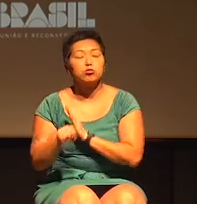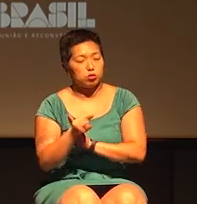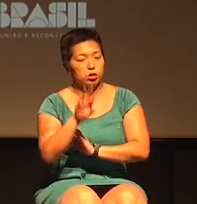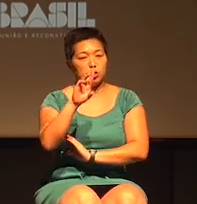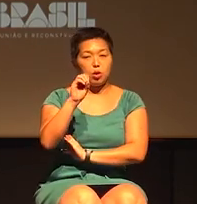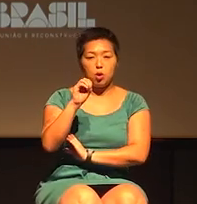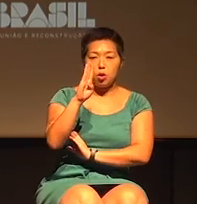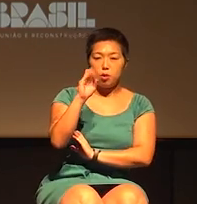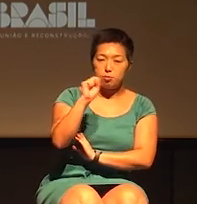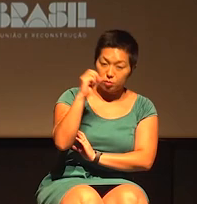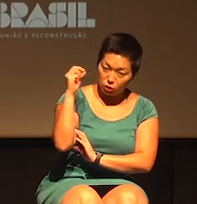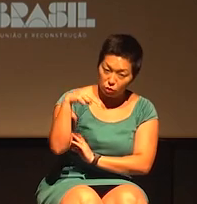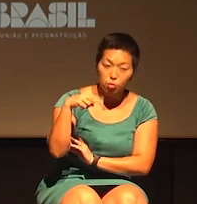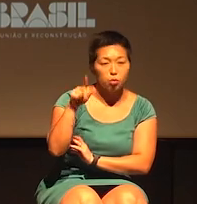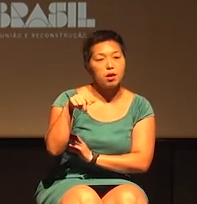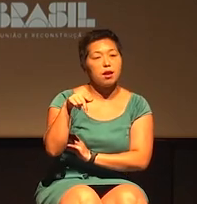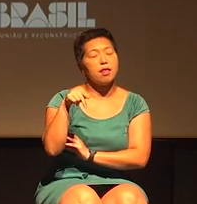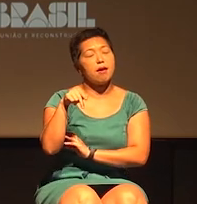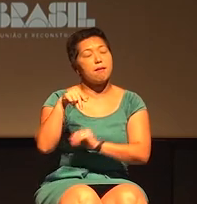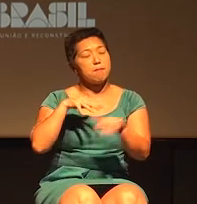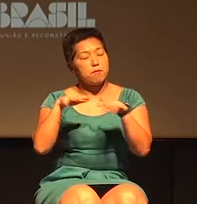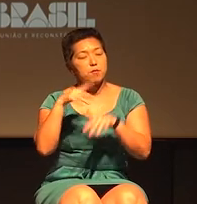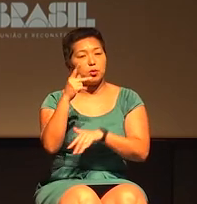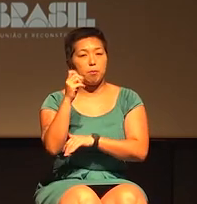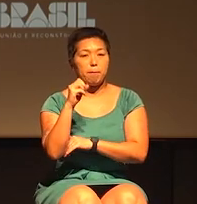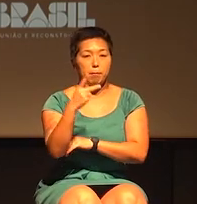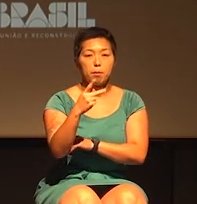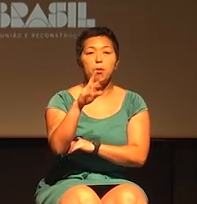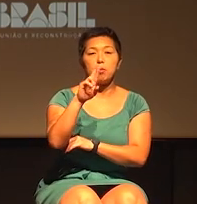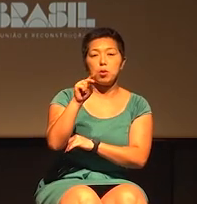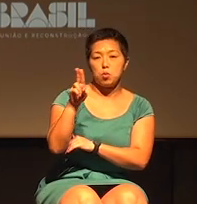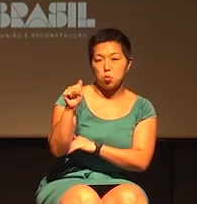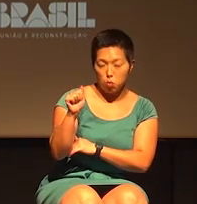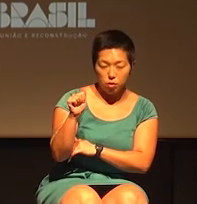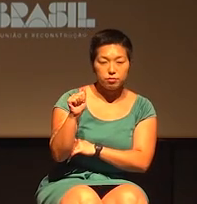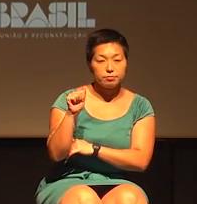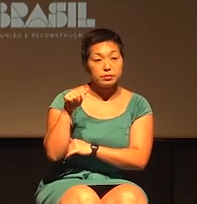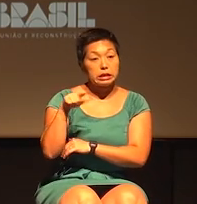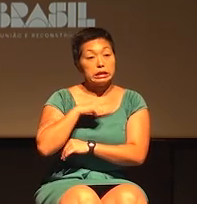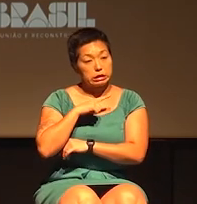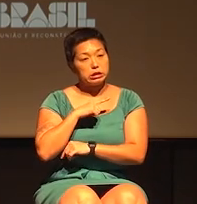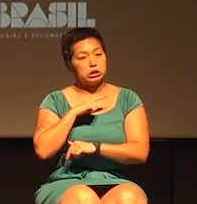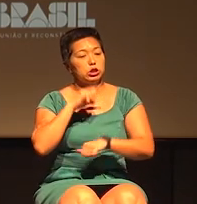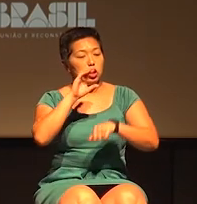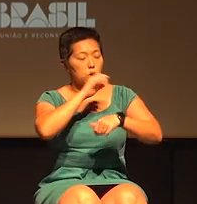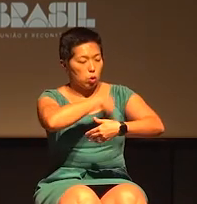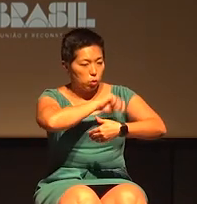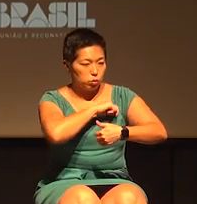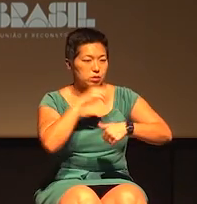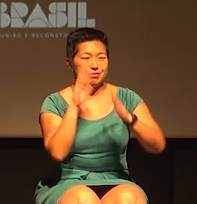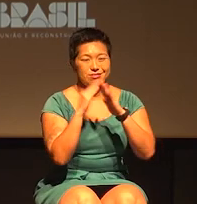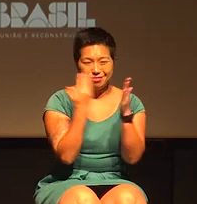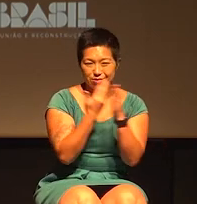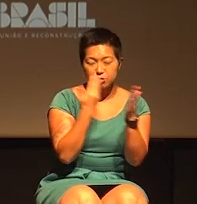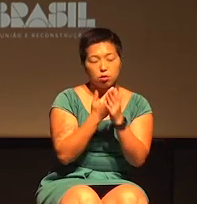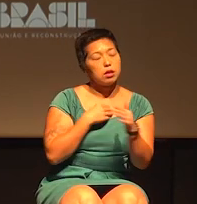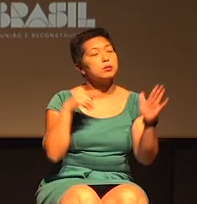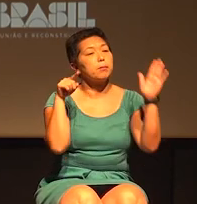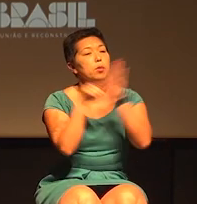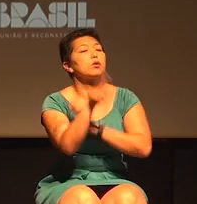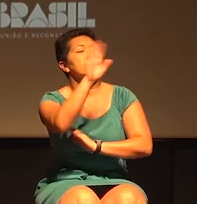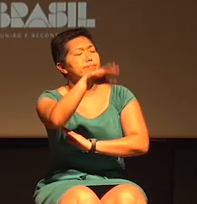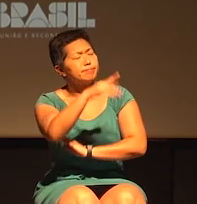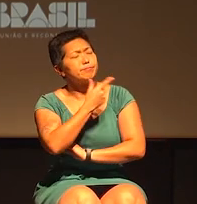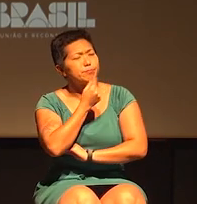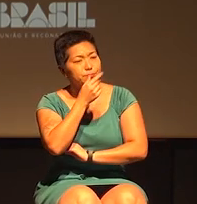é um movimento Estadual da pop Rua tinha cozinha escola durante então a gente ia lá ia aí seu Robson né aí